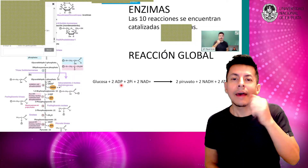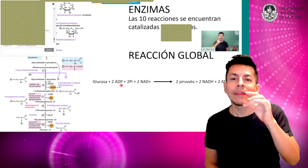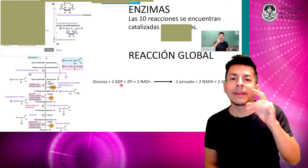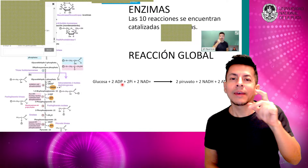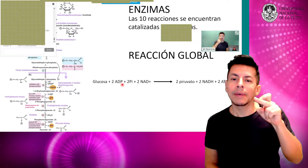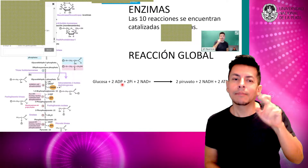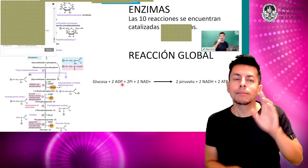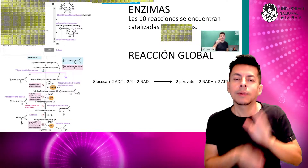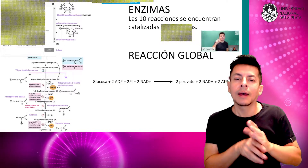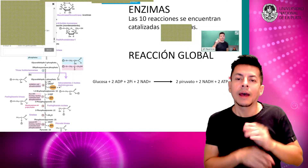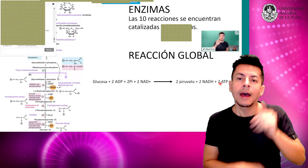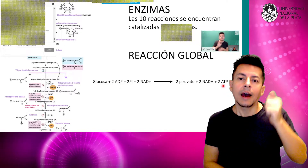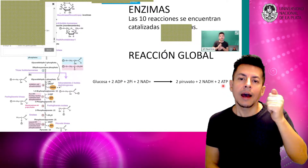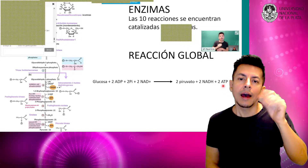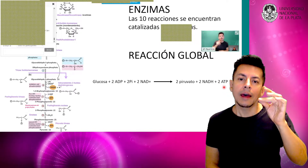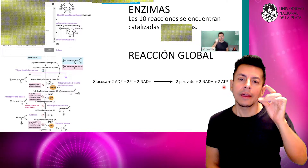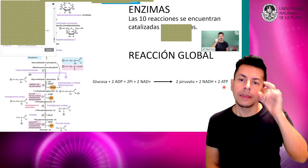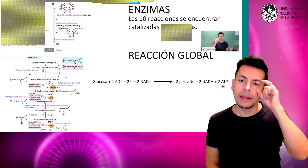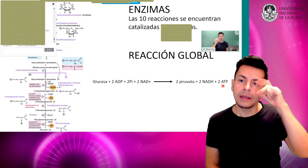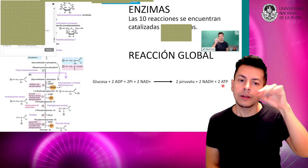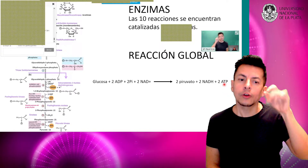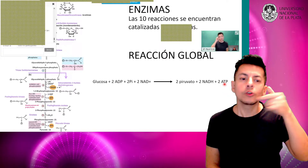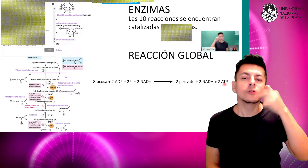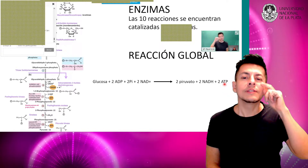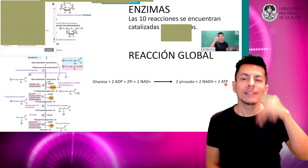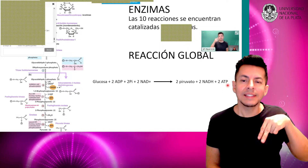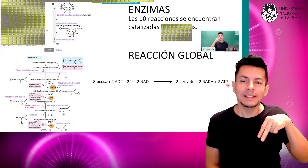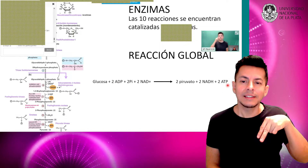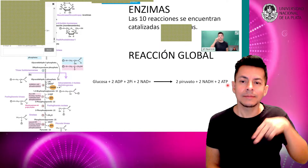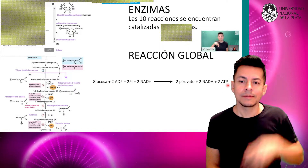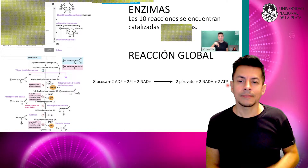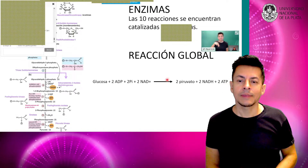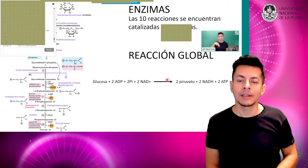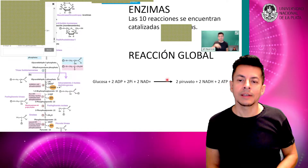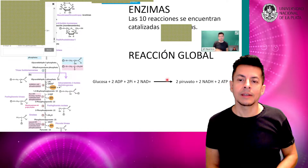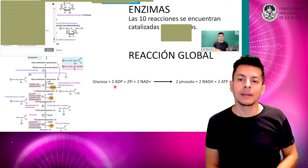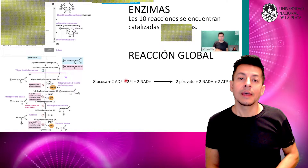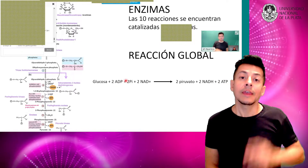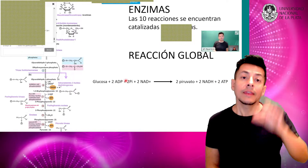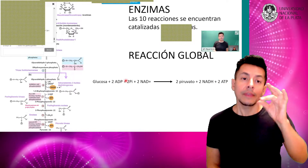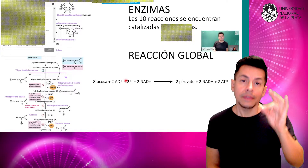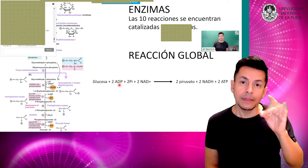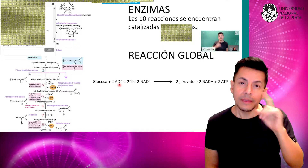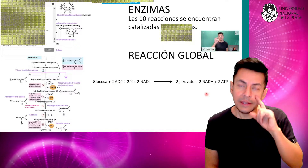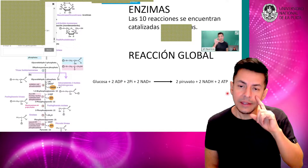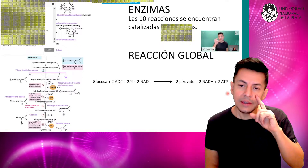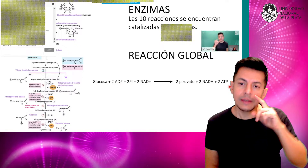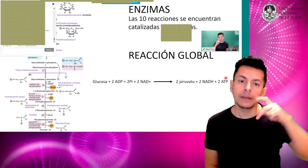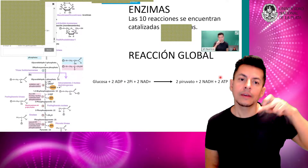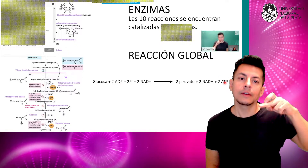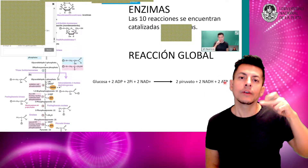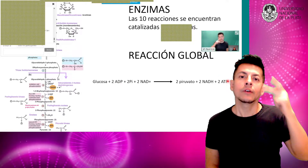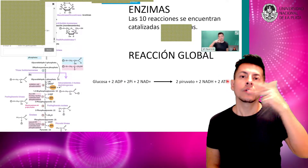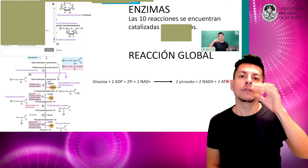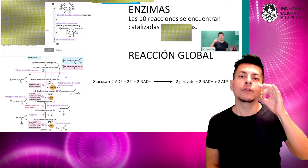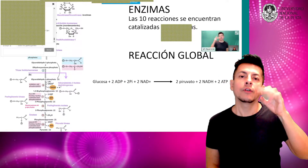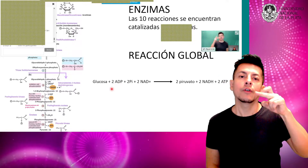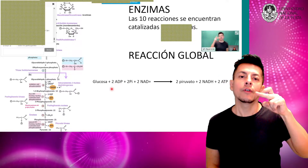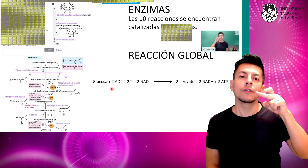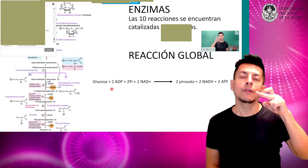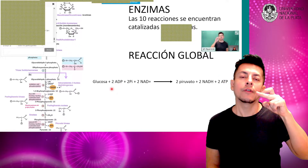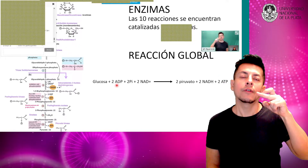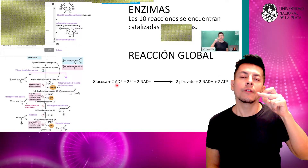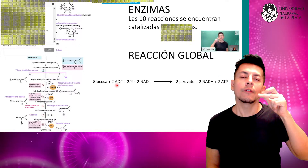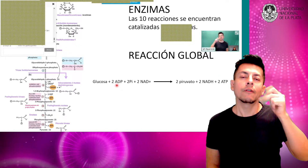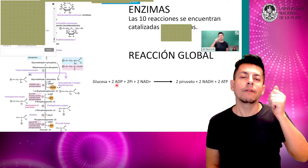difosfato, ¿sí? El ATP es el adenosin trifosfato. Esta molécula es muy parecida al ATP, solo